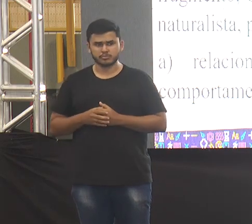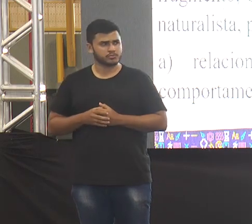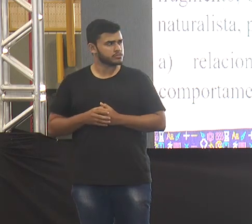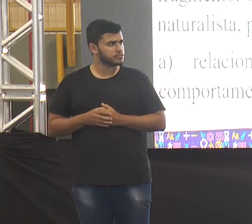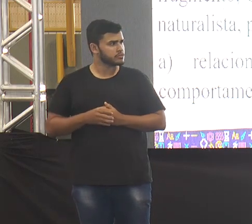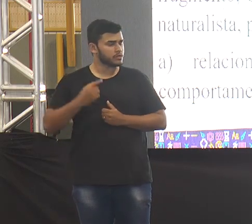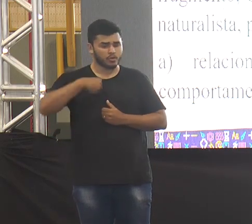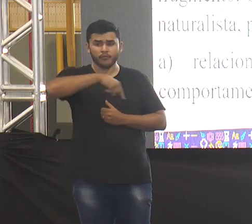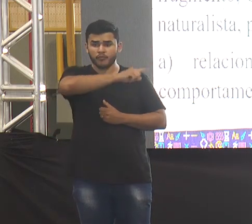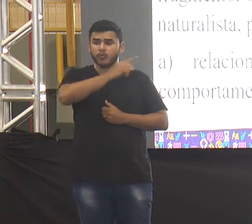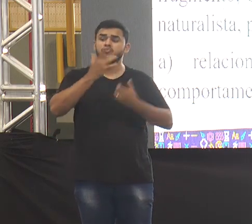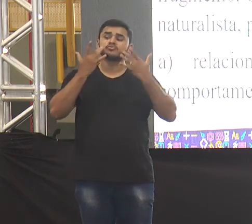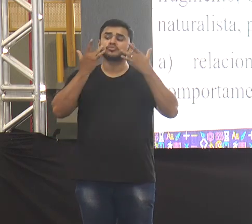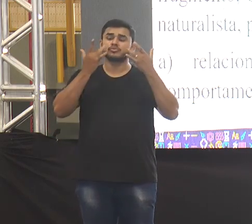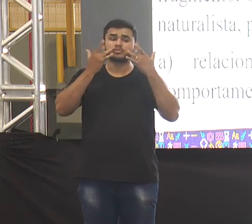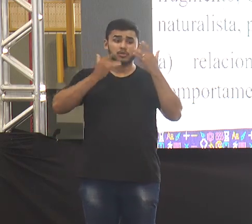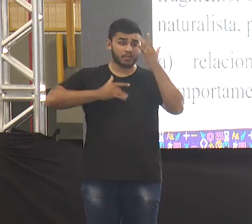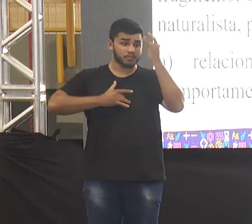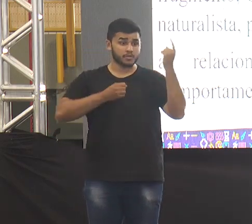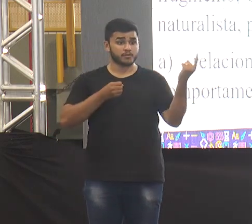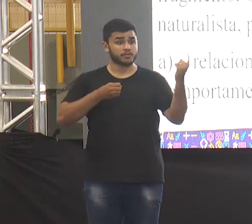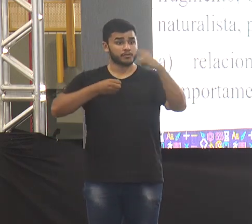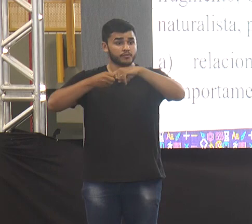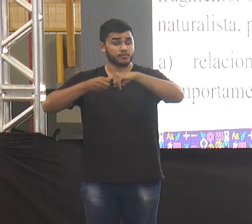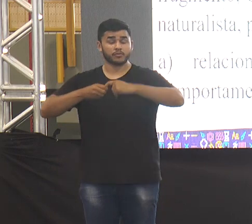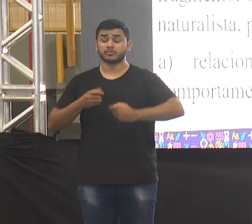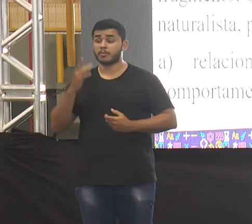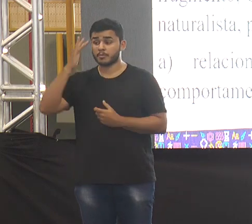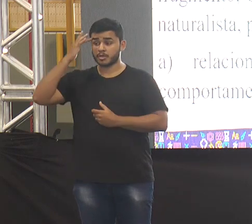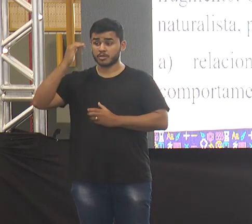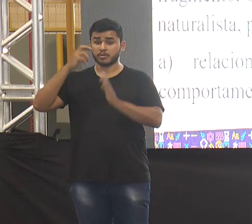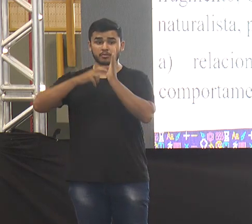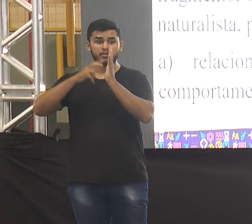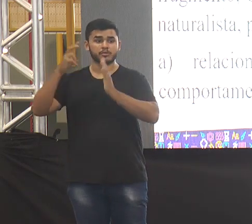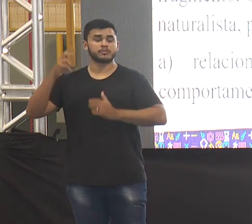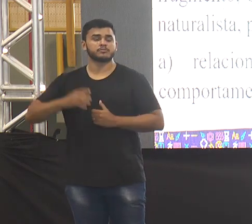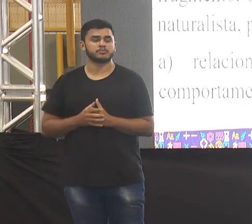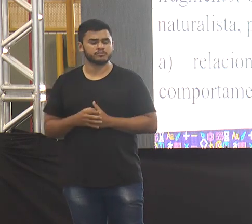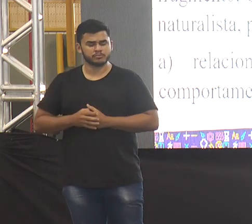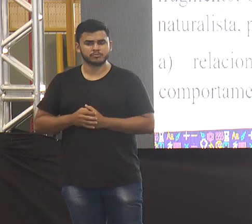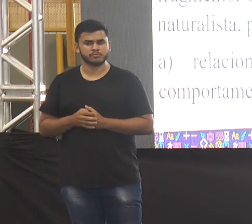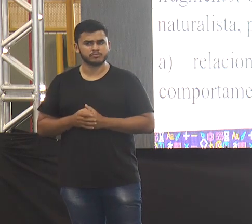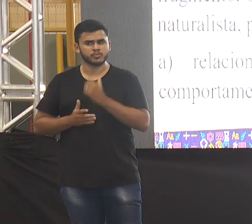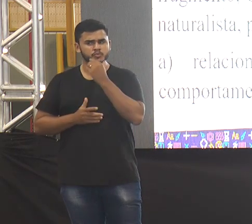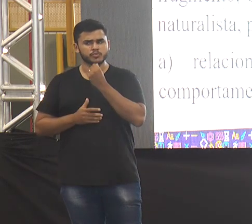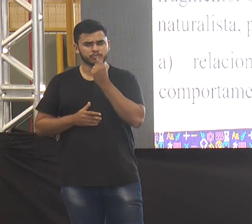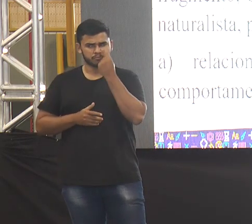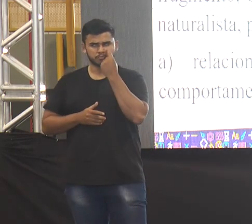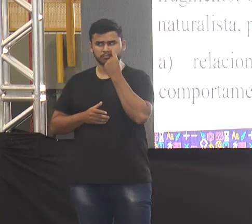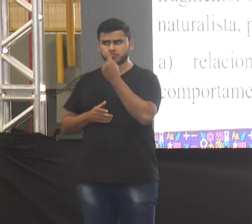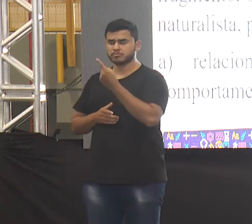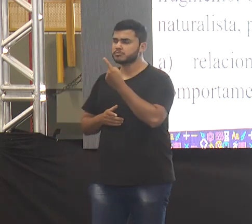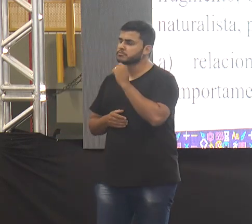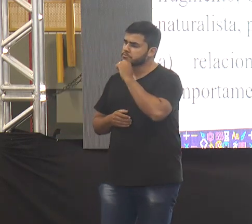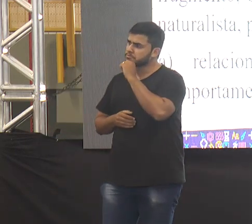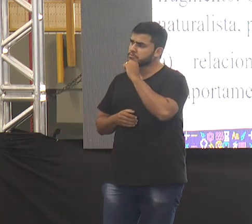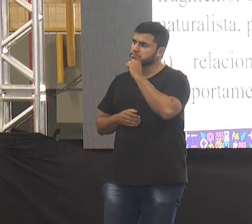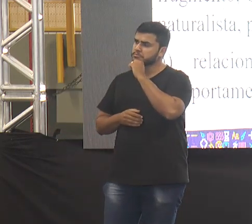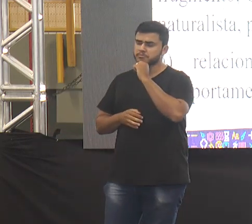Vou ao teatro, volto amanhã de manhã. Vou ao teatro. E aí um dia o adolescente olha para ele e diz: